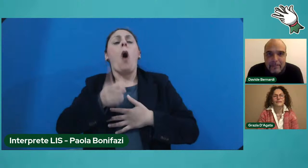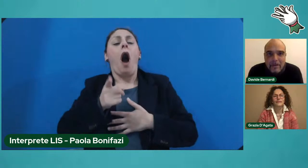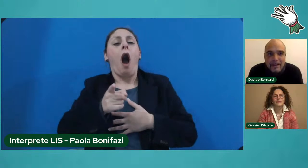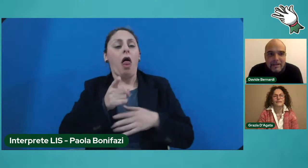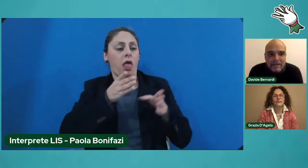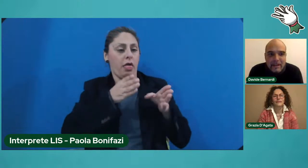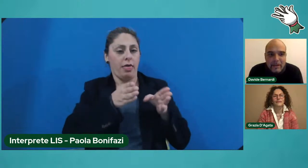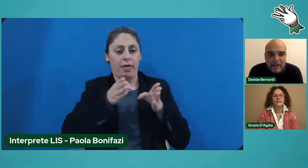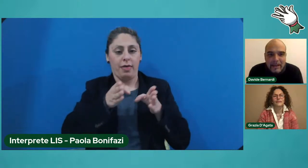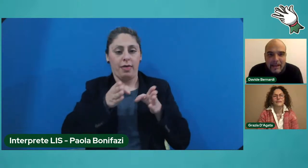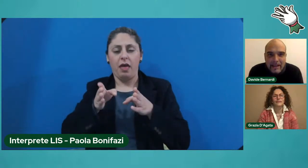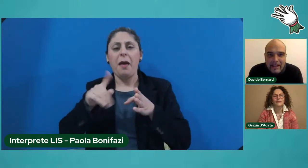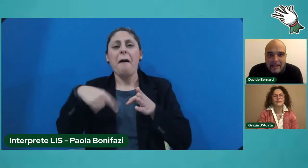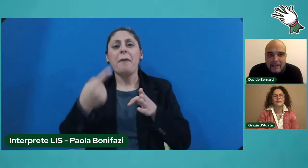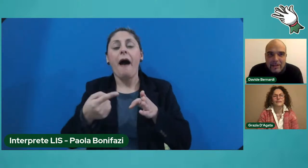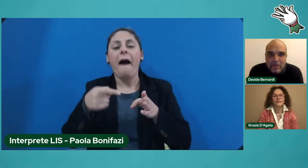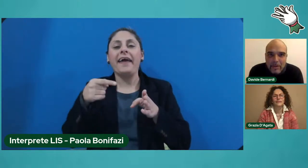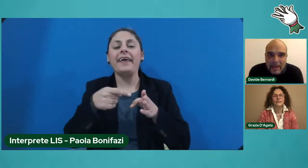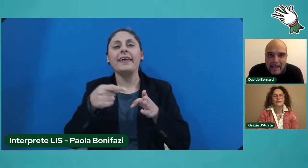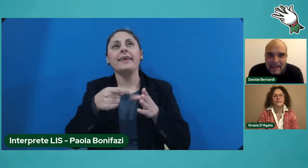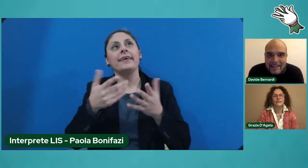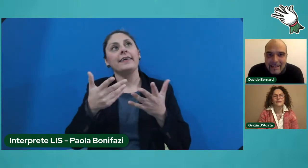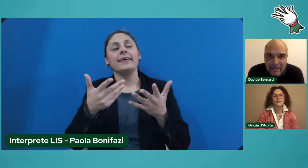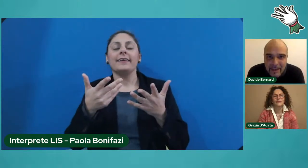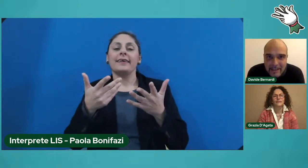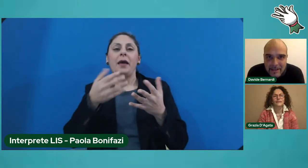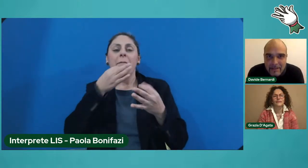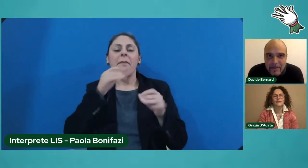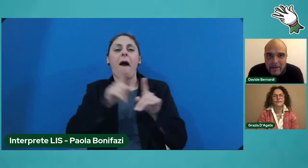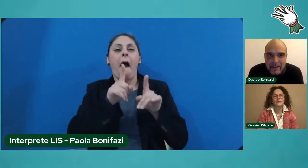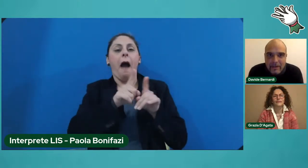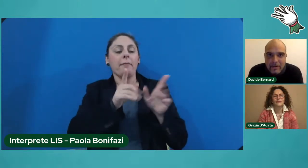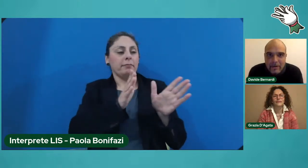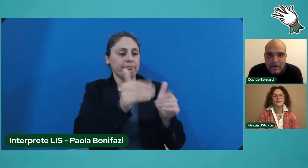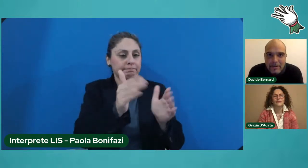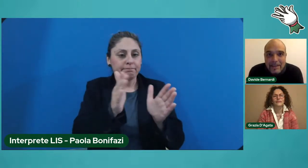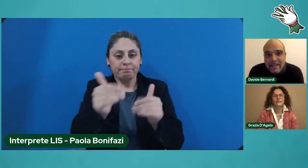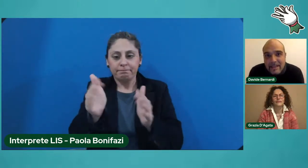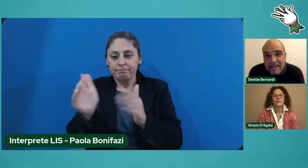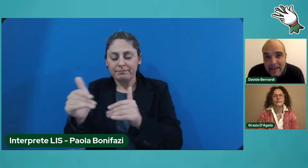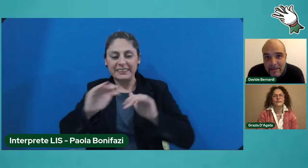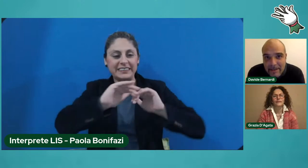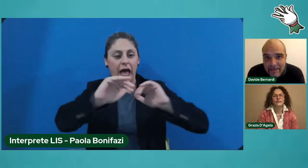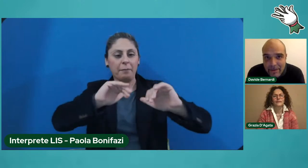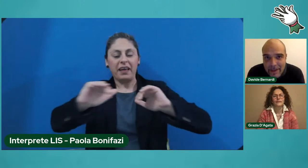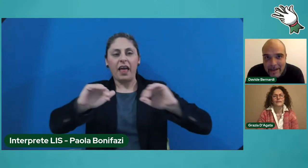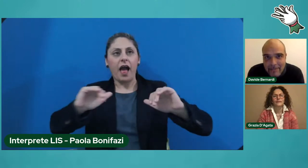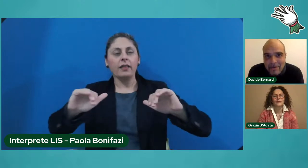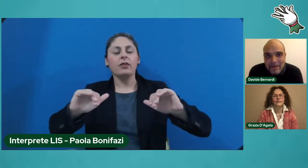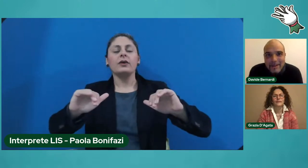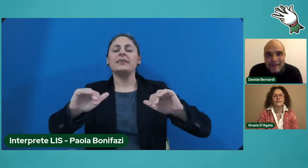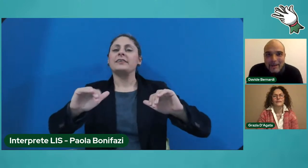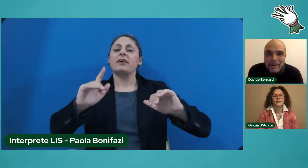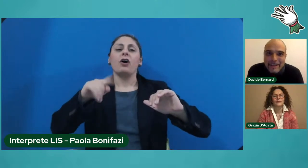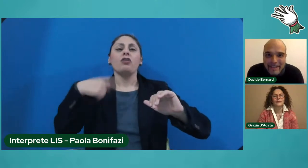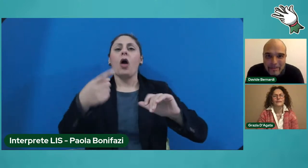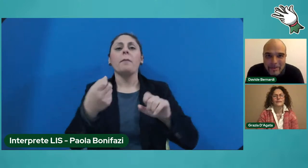poi da quella classificazione poi vengono messe insieme, se vogliamo, quel tipo